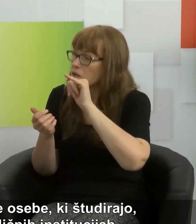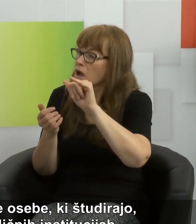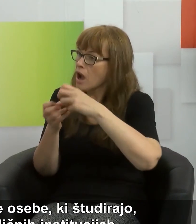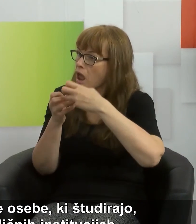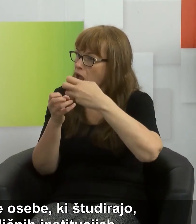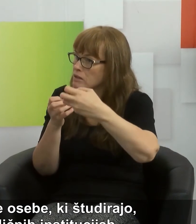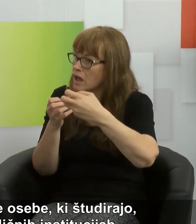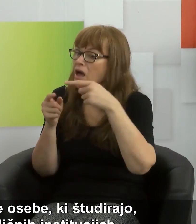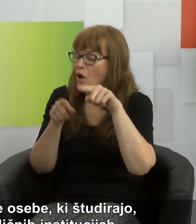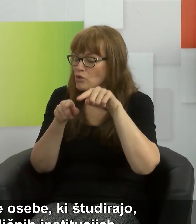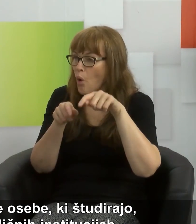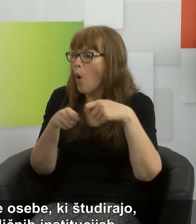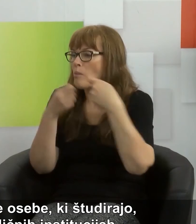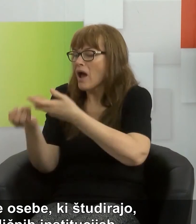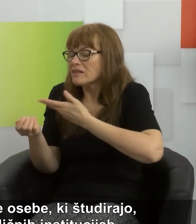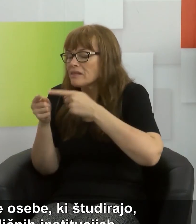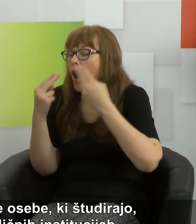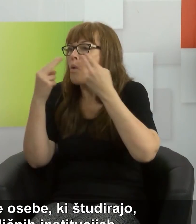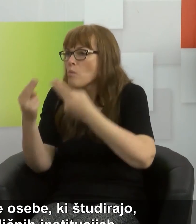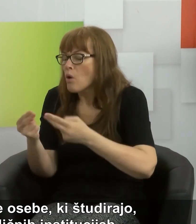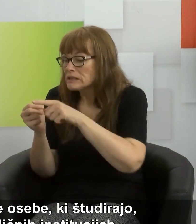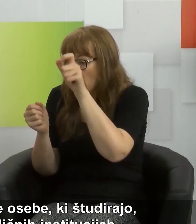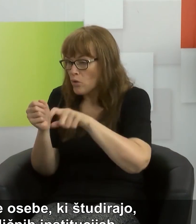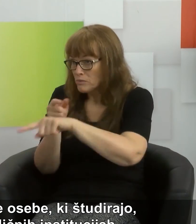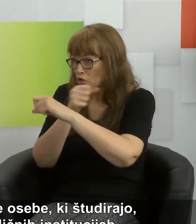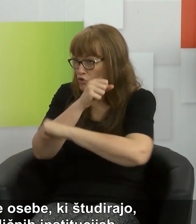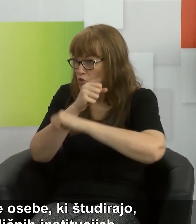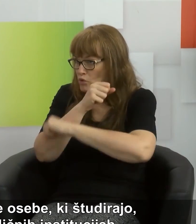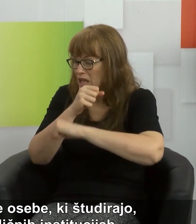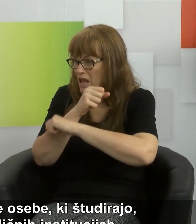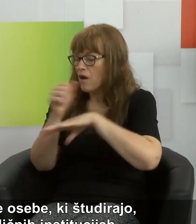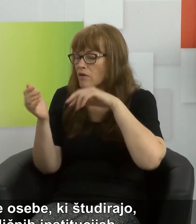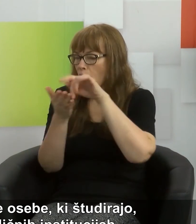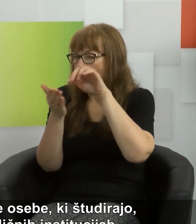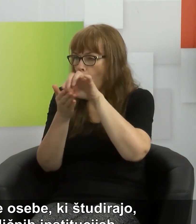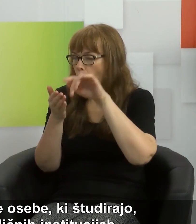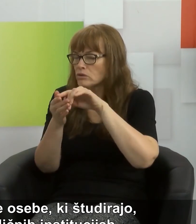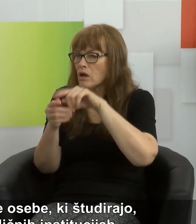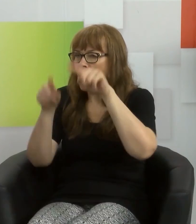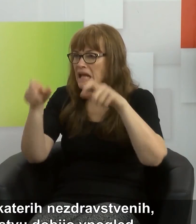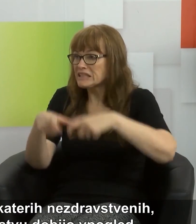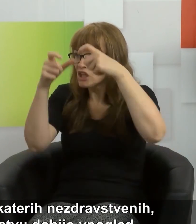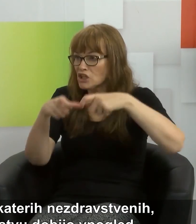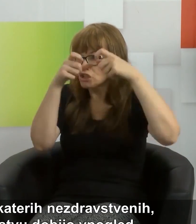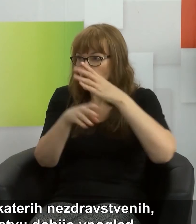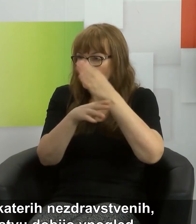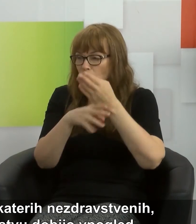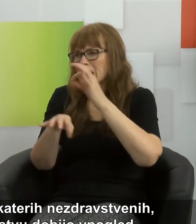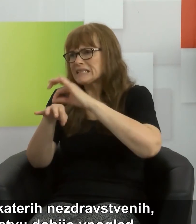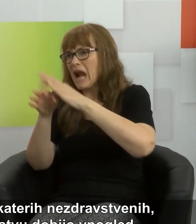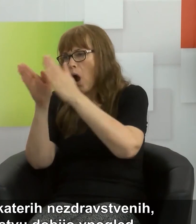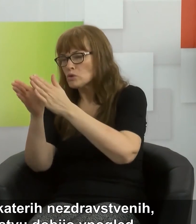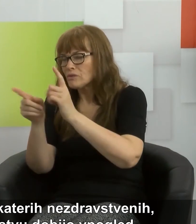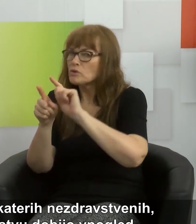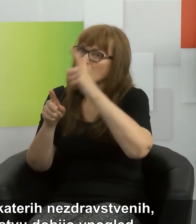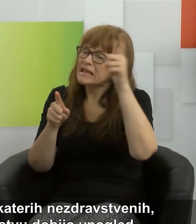ta vpogled da. Te osebe, ki študirajo, veliko hodijo po različnih inštitucijah, tako zdravstvenih, kot